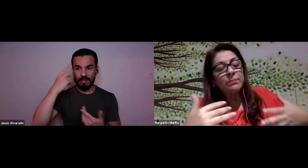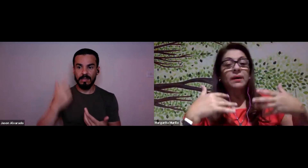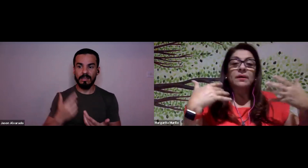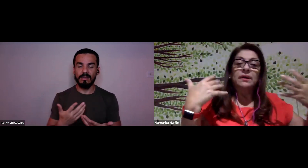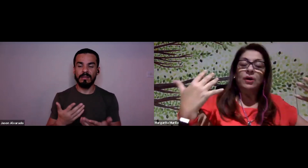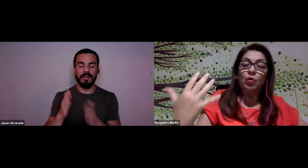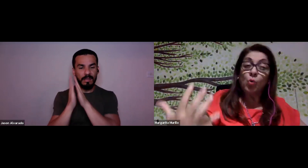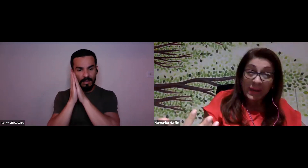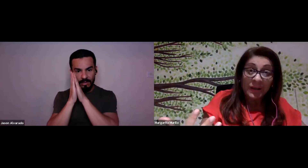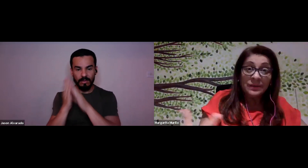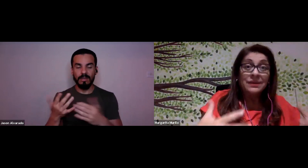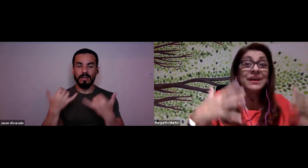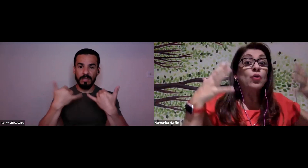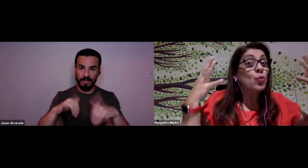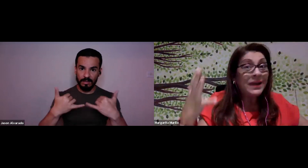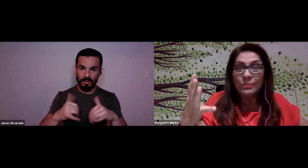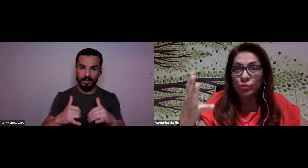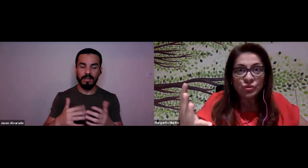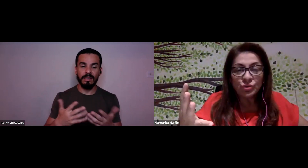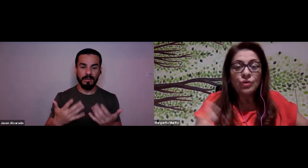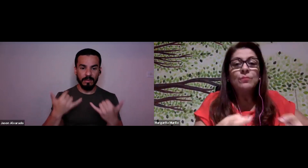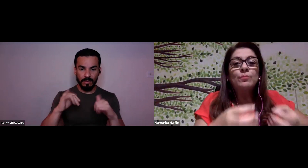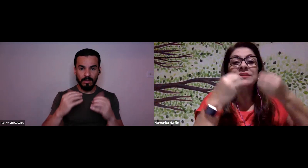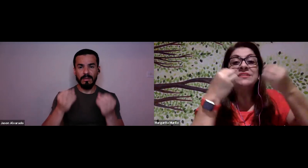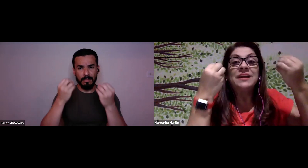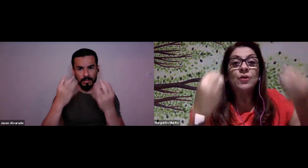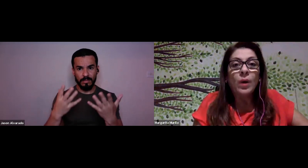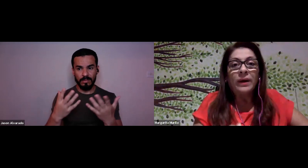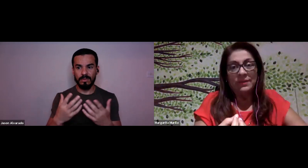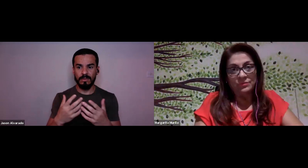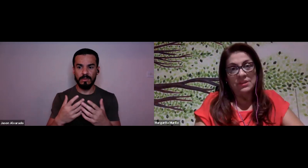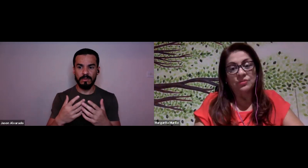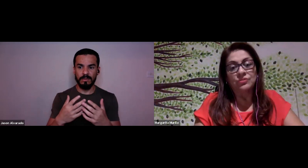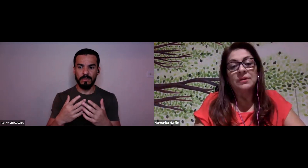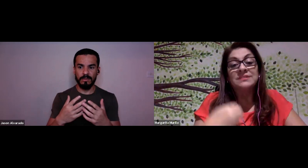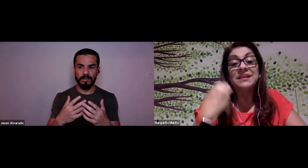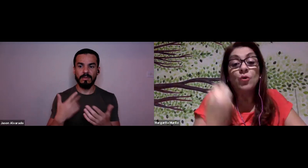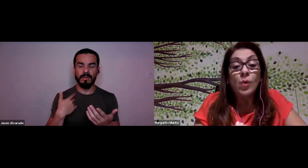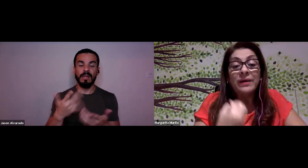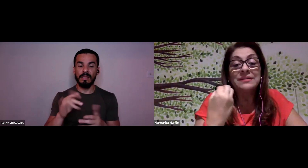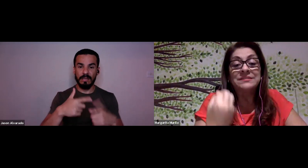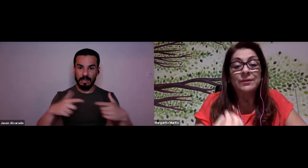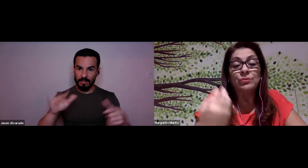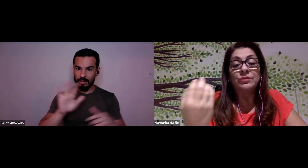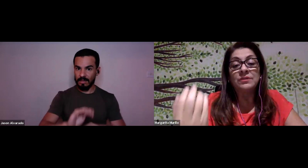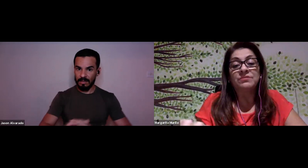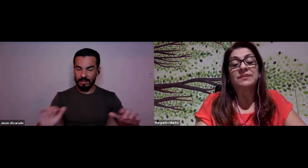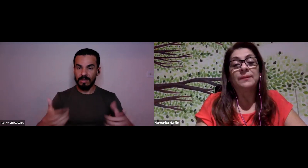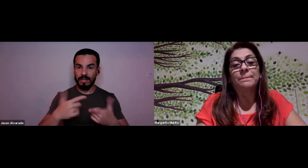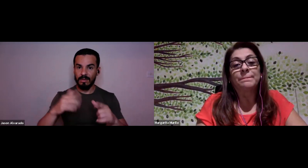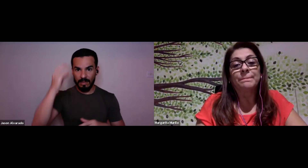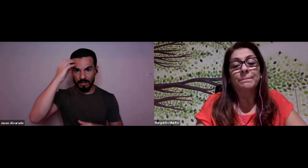duerma que juegue que juegue mucho porque ese es el lenguaje de los niños se lenguaje del cerebro